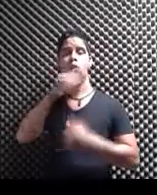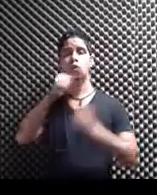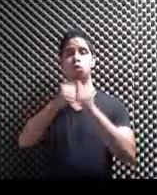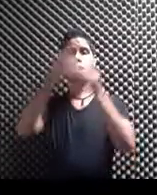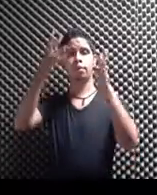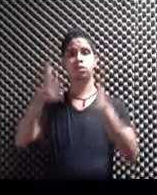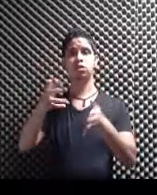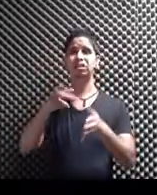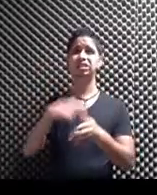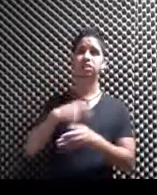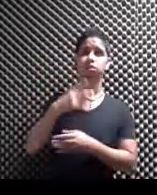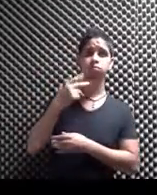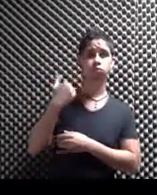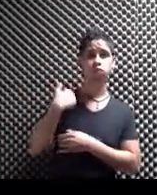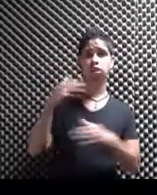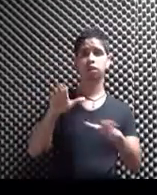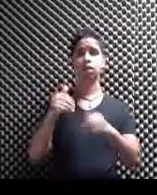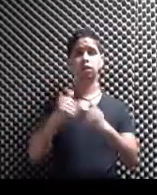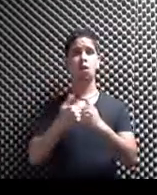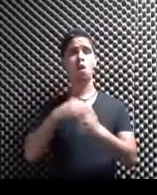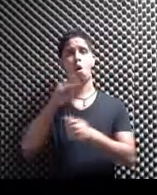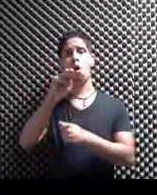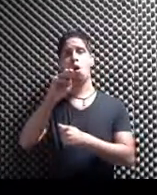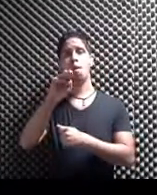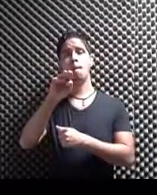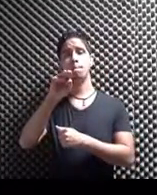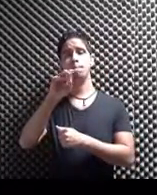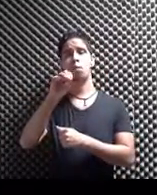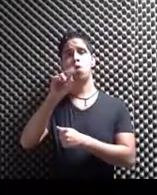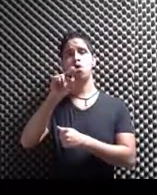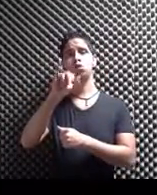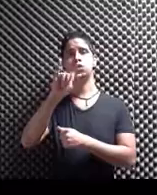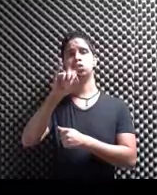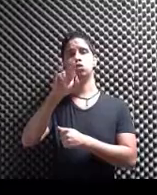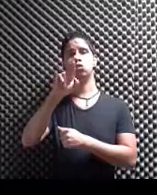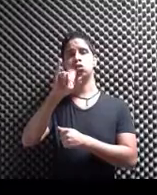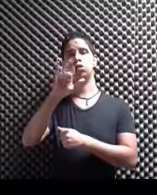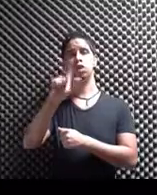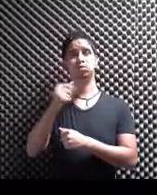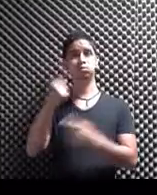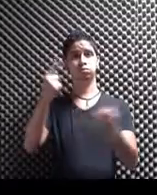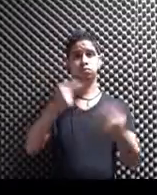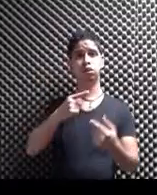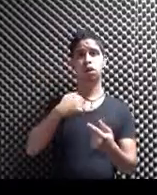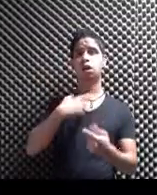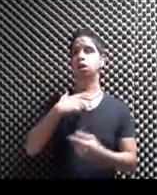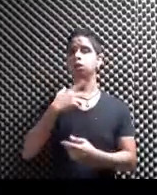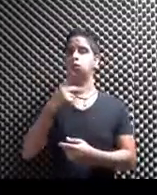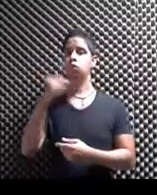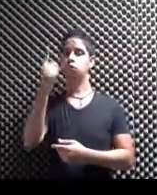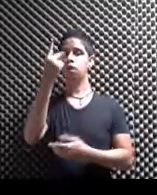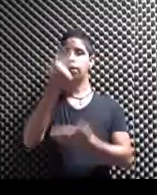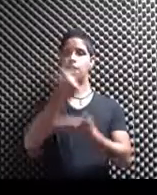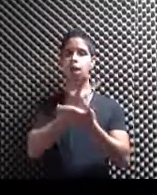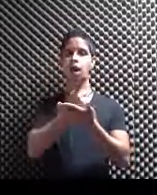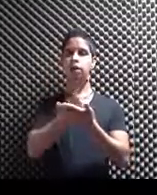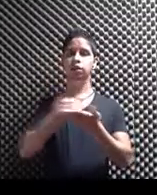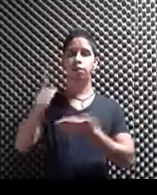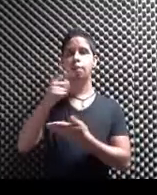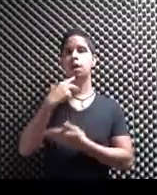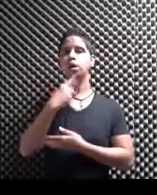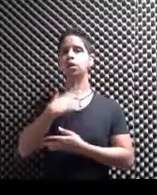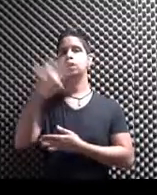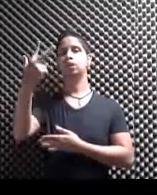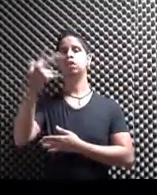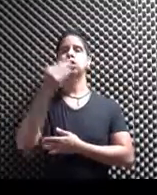algunos casos tengo que hacer un monitoreo así que le pido a la persona que una vez a la semana me dé tres colores para verificar que no vaya